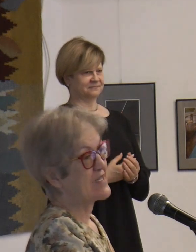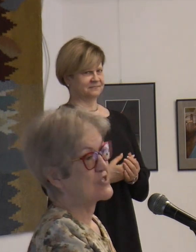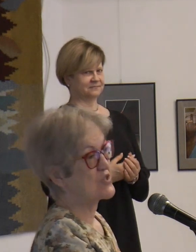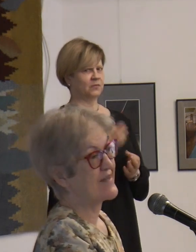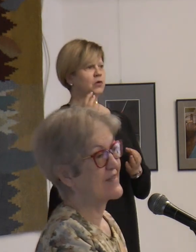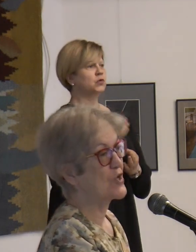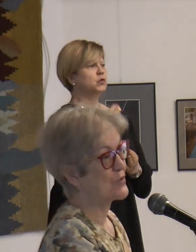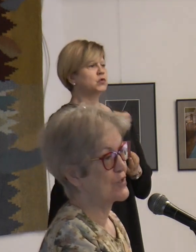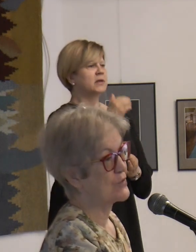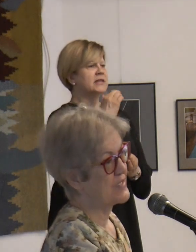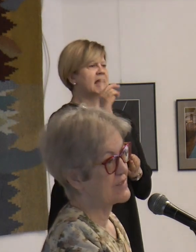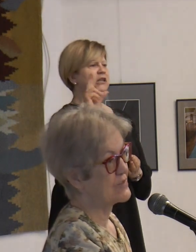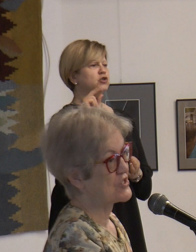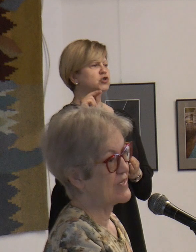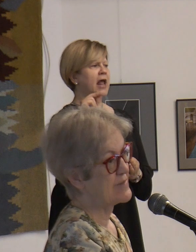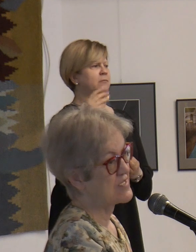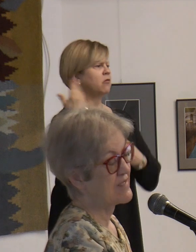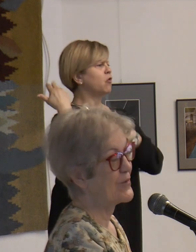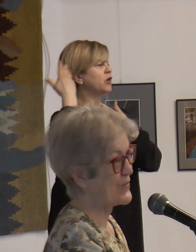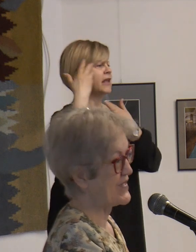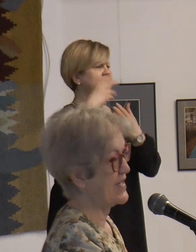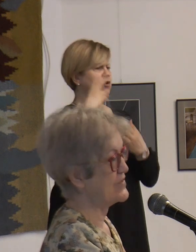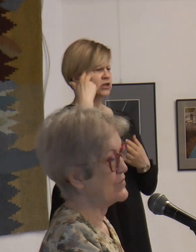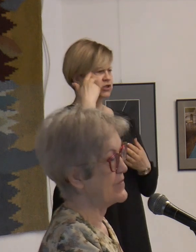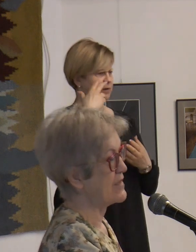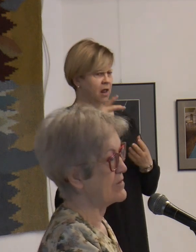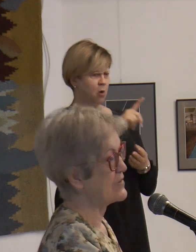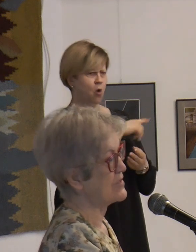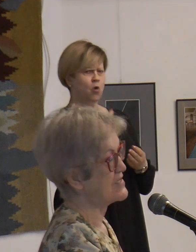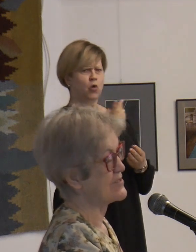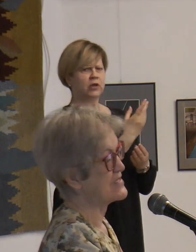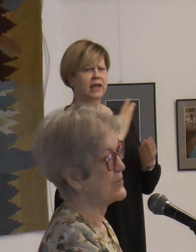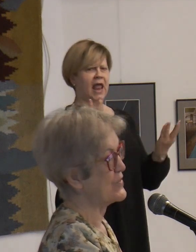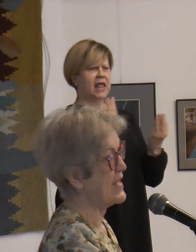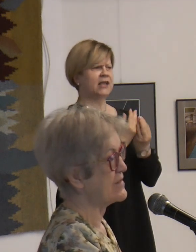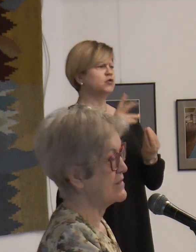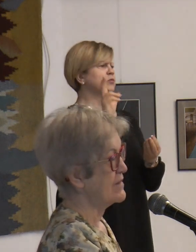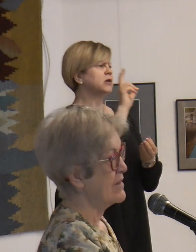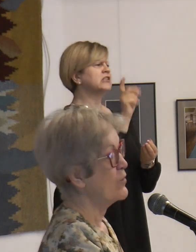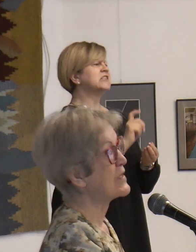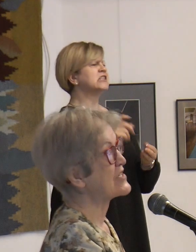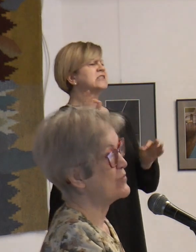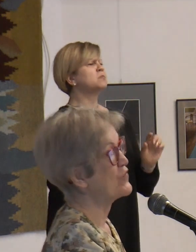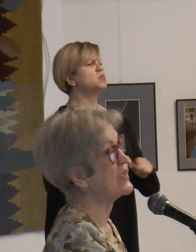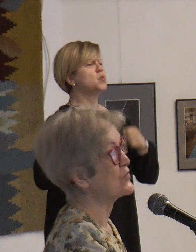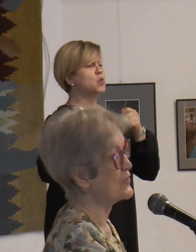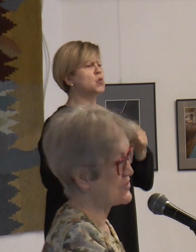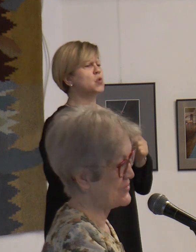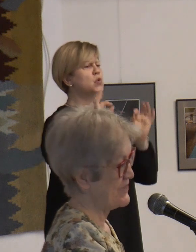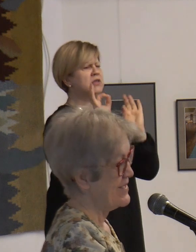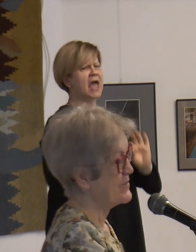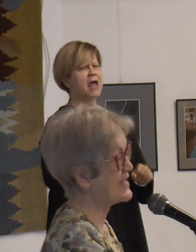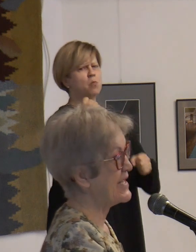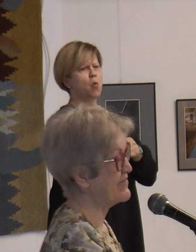Szűcs Péternő Zsuzsát én nagyon-nagyon régről ismerem, szerintem önökkel együtt, még amikor a Tiszacipőgyár munkás,